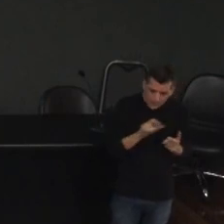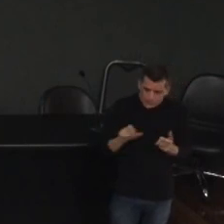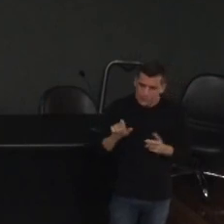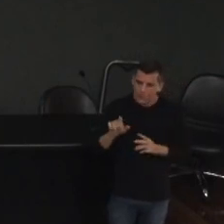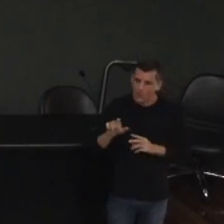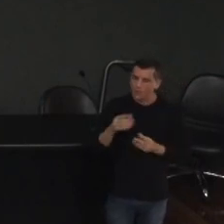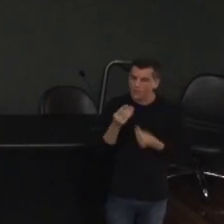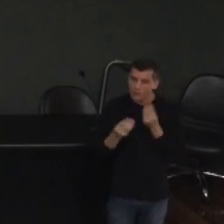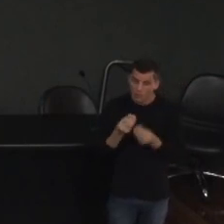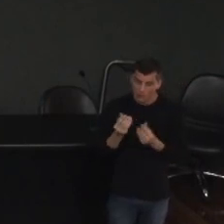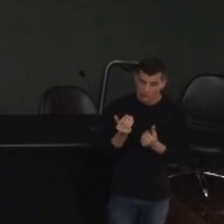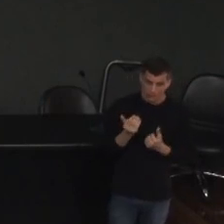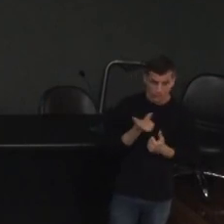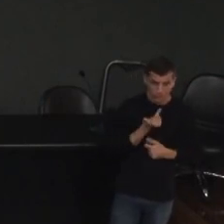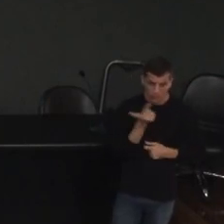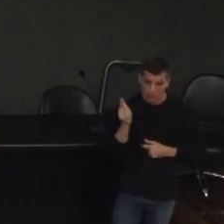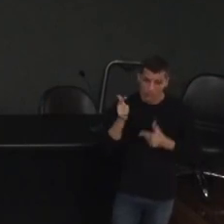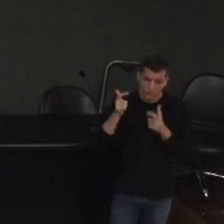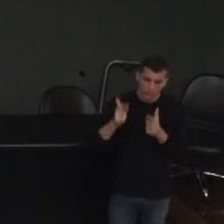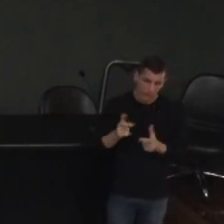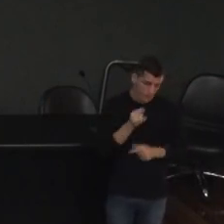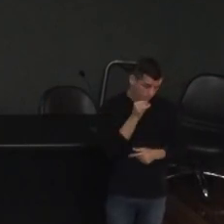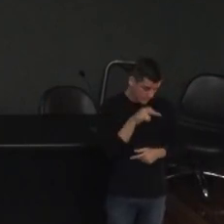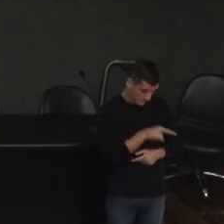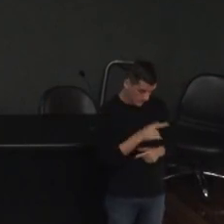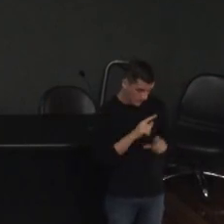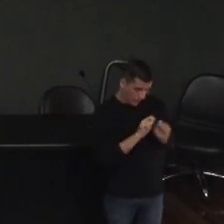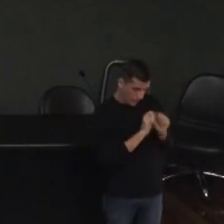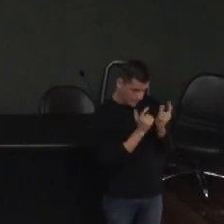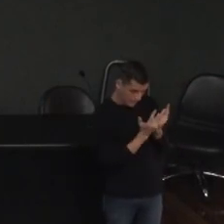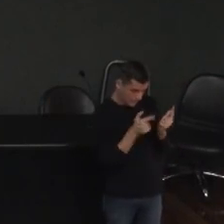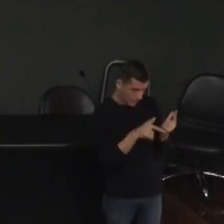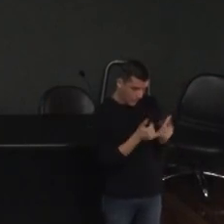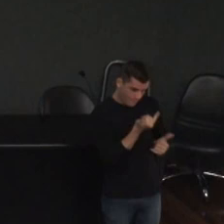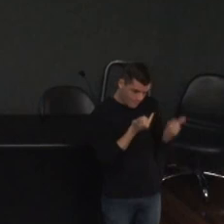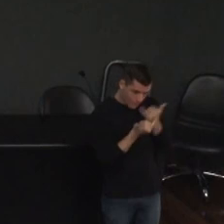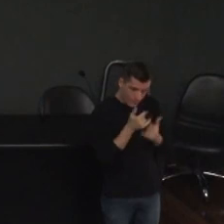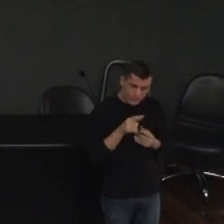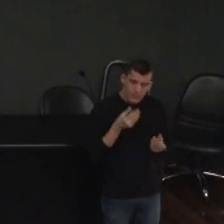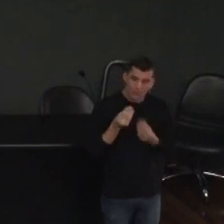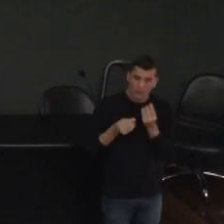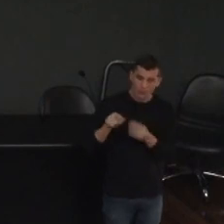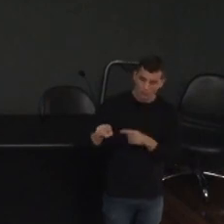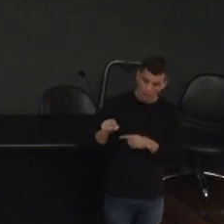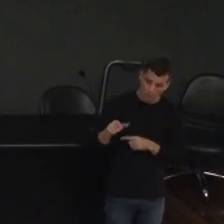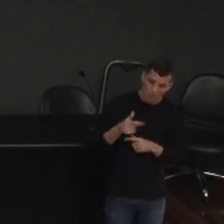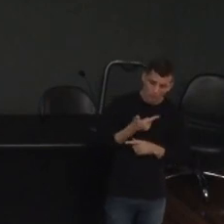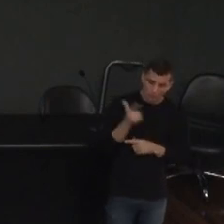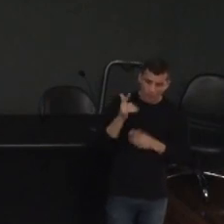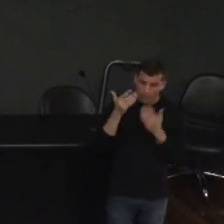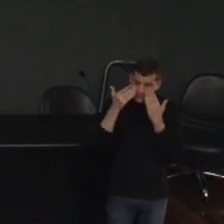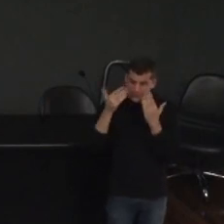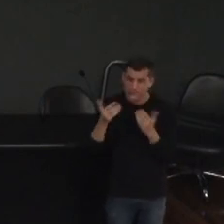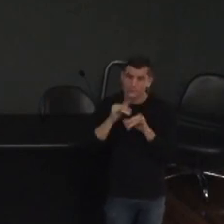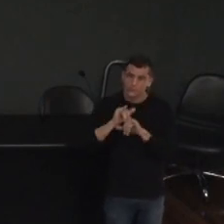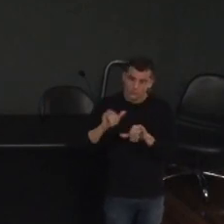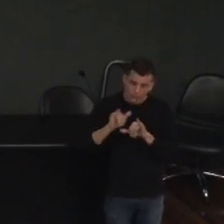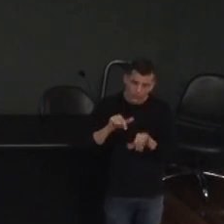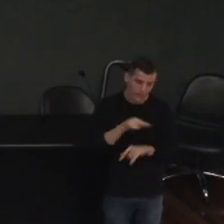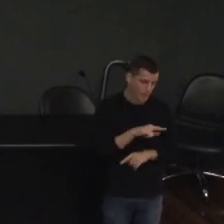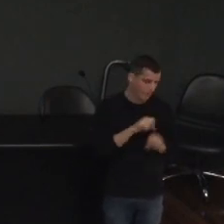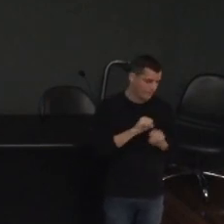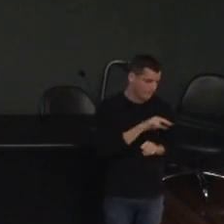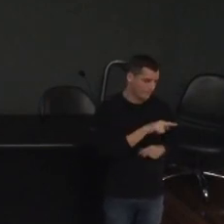próprios da Assembleia talvez haja problema para atividade e para constituição Para continuação dessa atividade suspensão